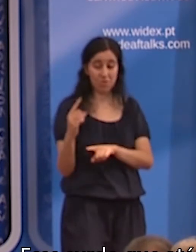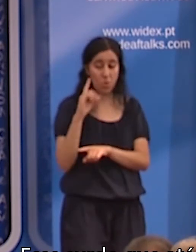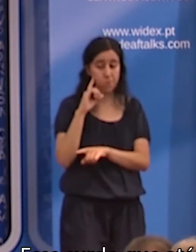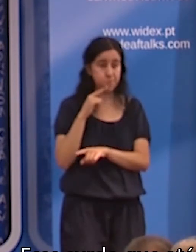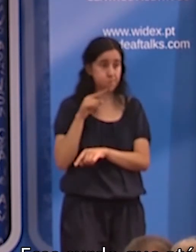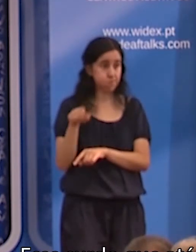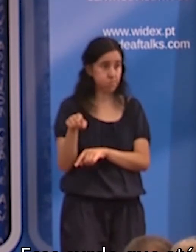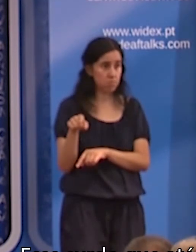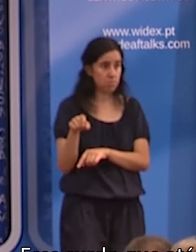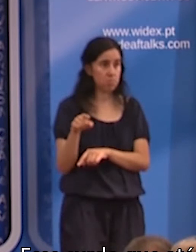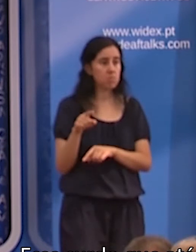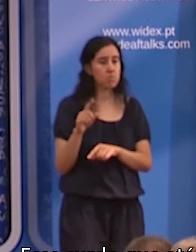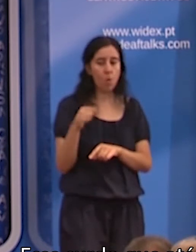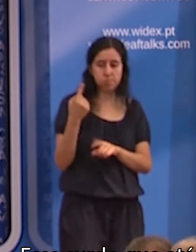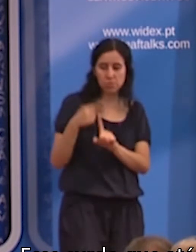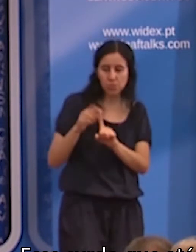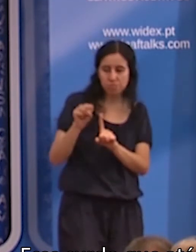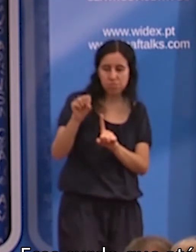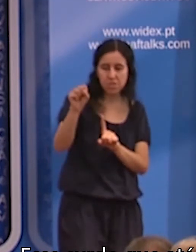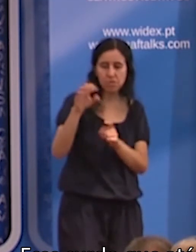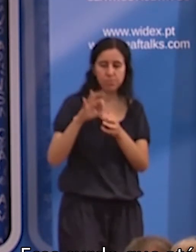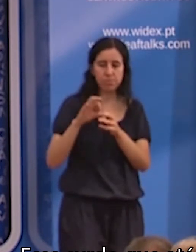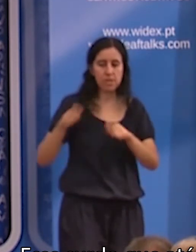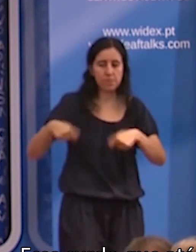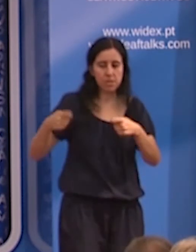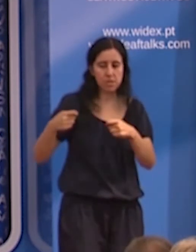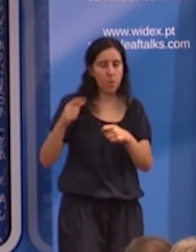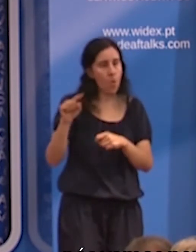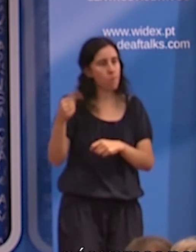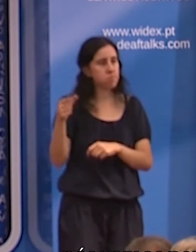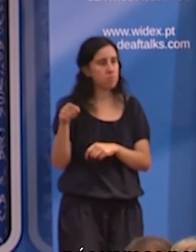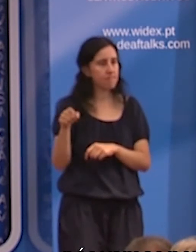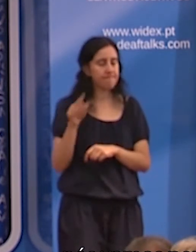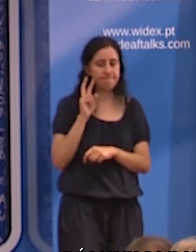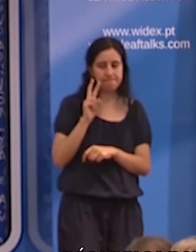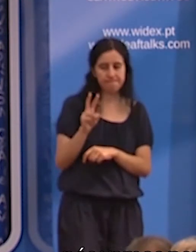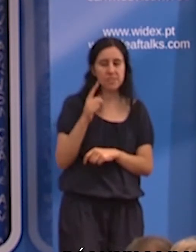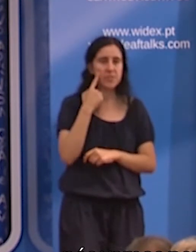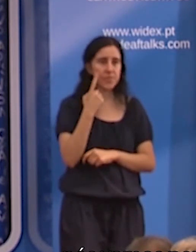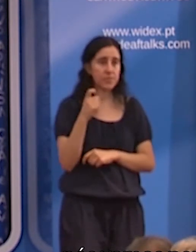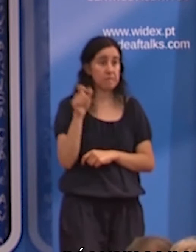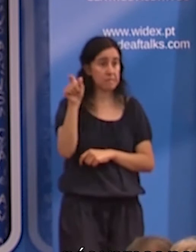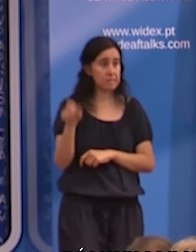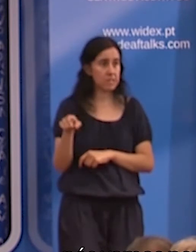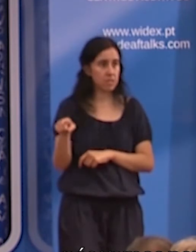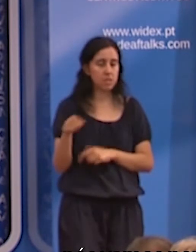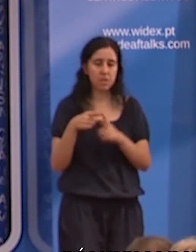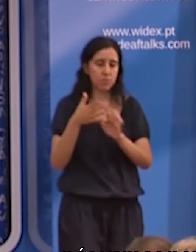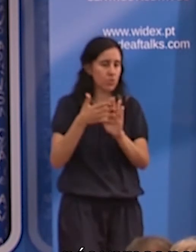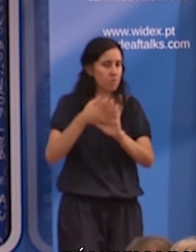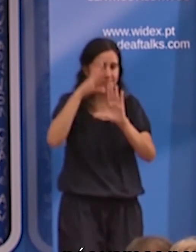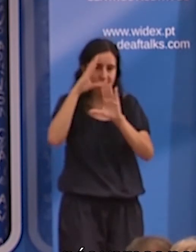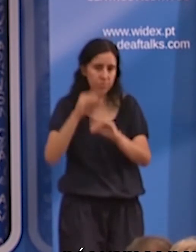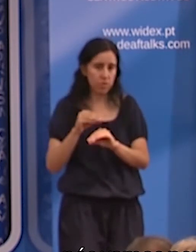Esse surto que até é suposto ser um caso de sucesso do ponto de vista da reabilitação auditiva, nós vamos perceber que ele afinal não sabe língua